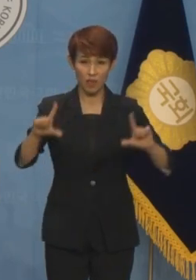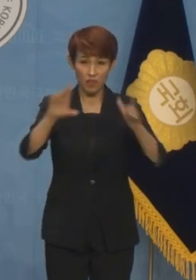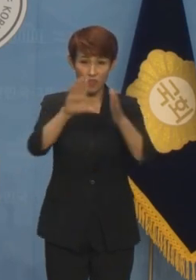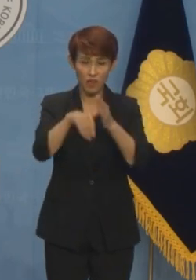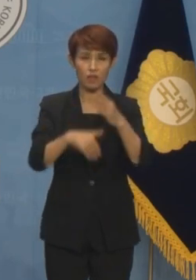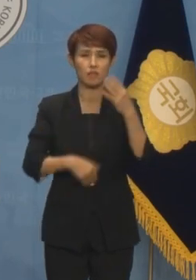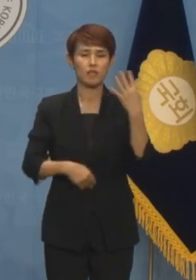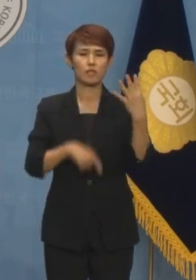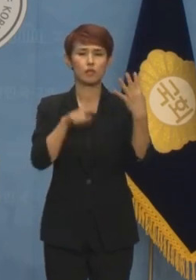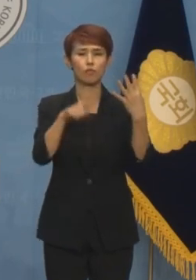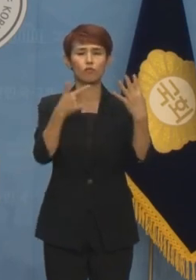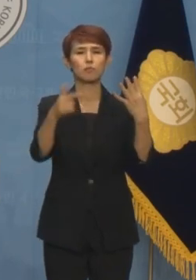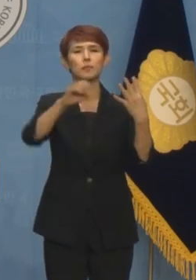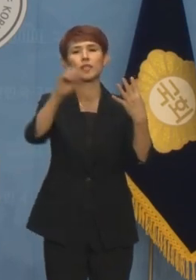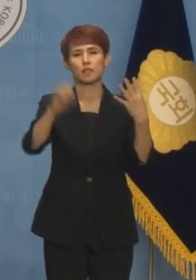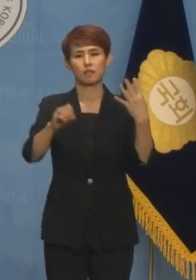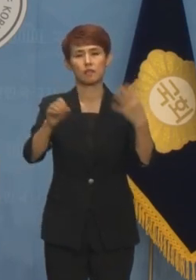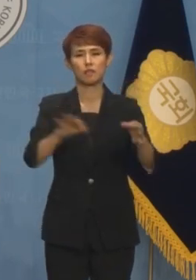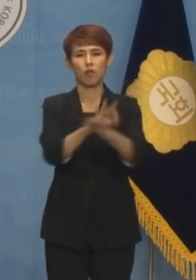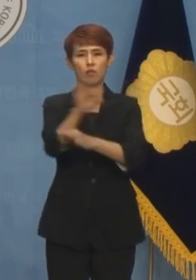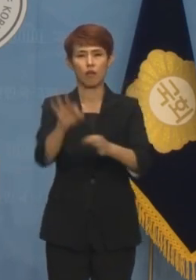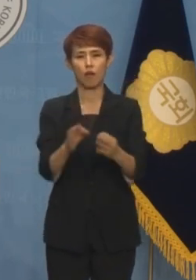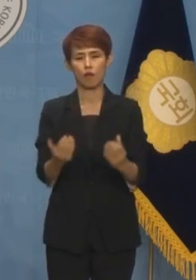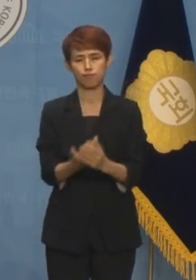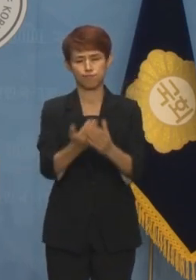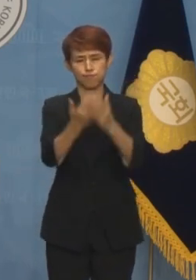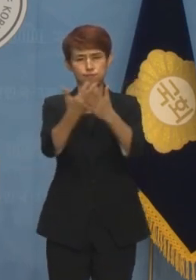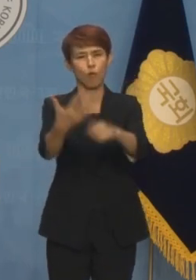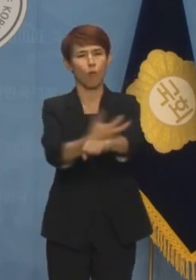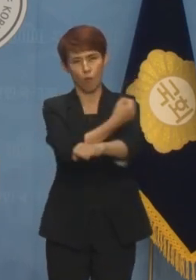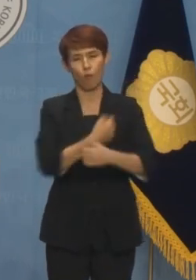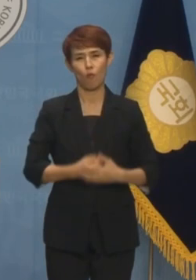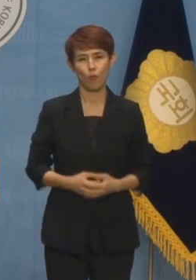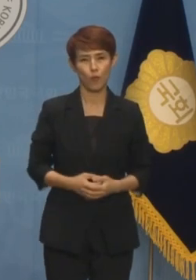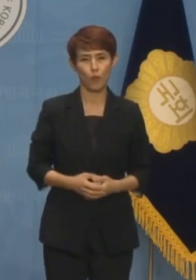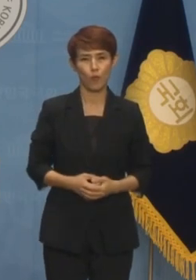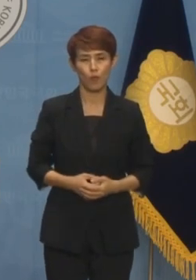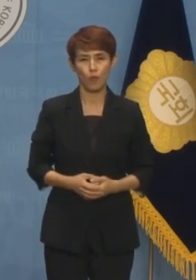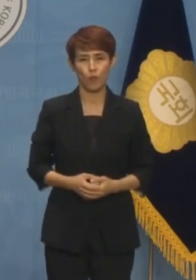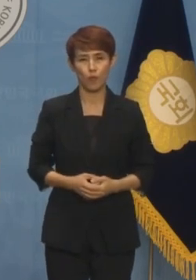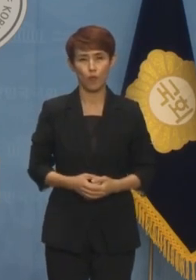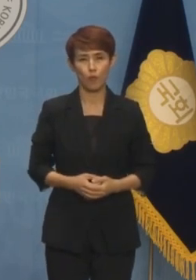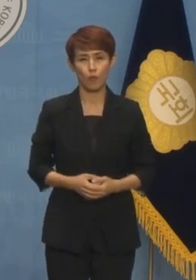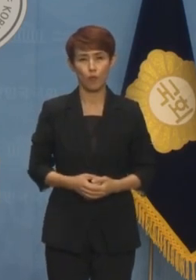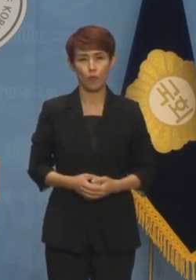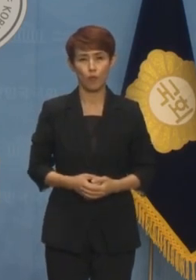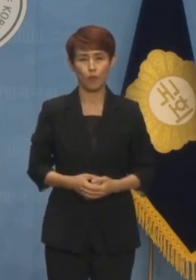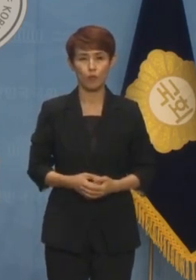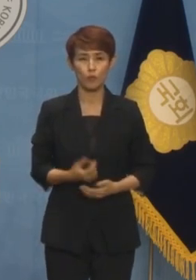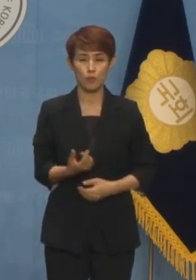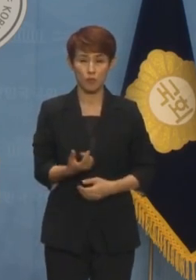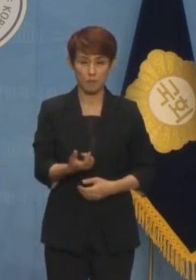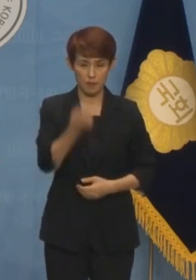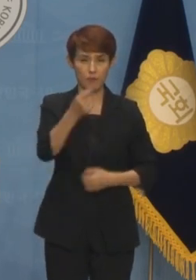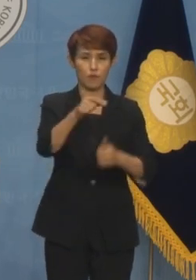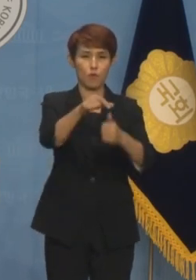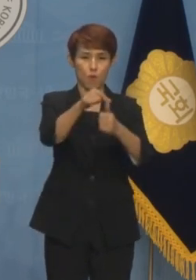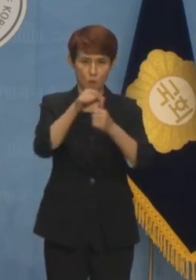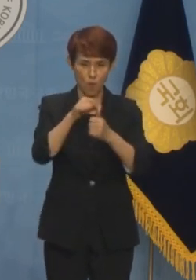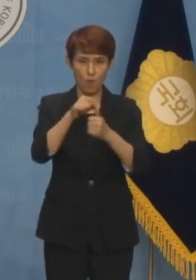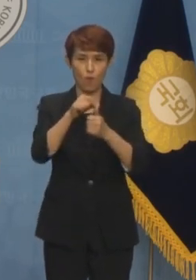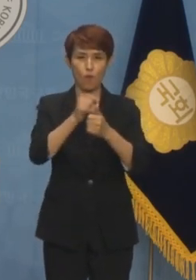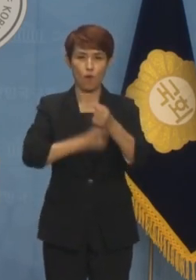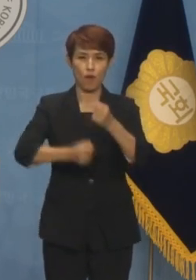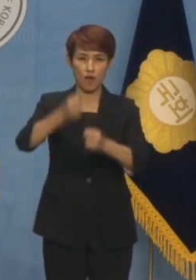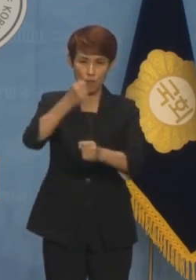4.6%라는 높은 경제 성장률을 달성했고 또 조기의 고용 회복, 소득 분배